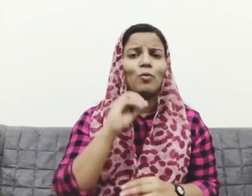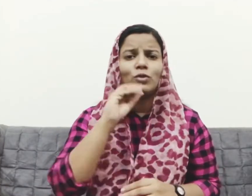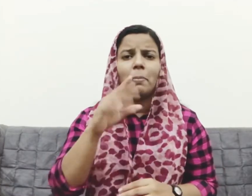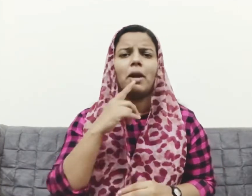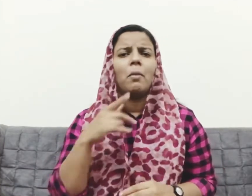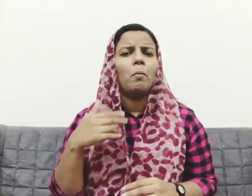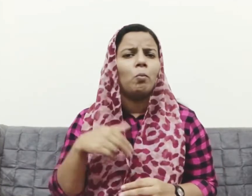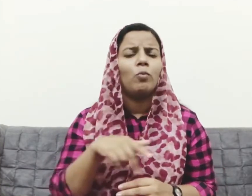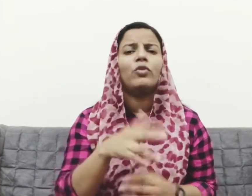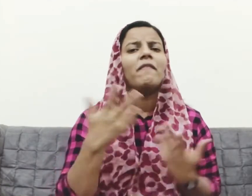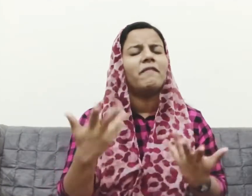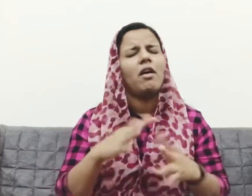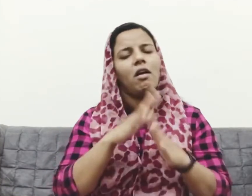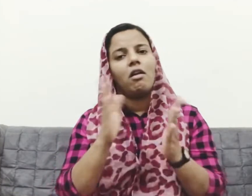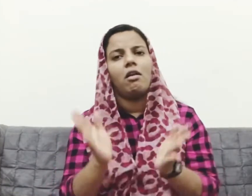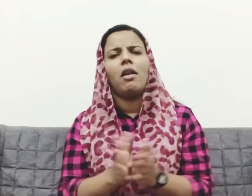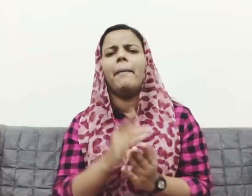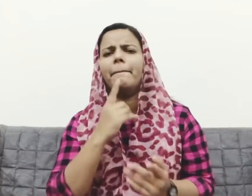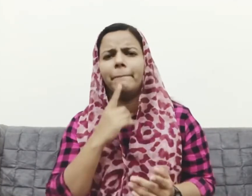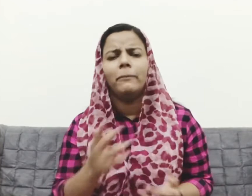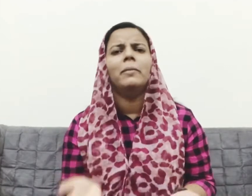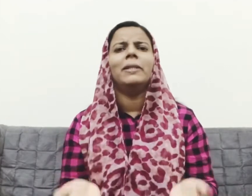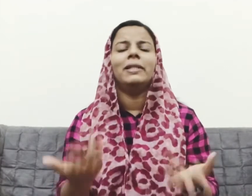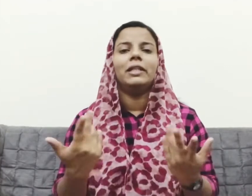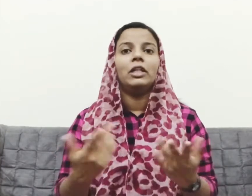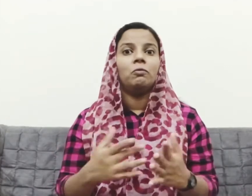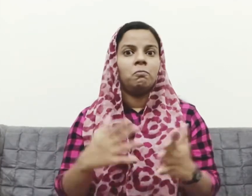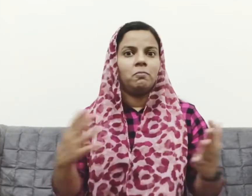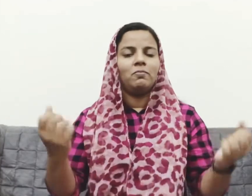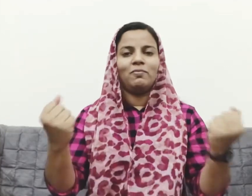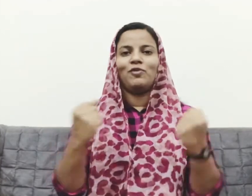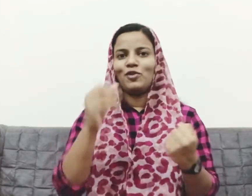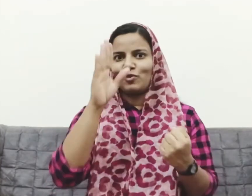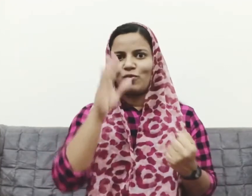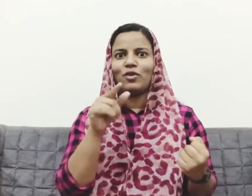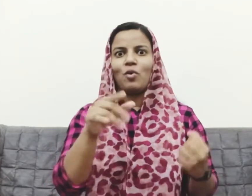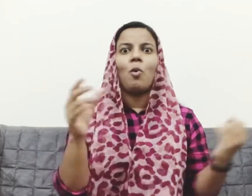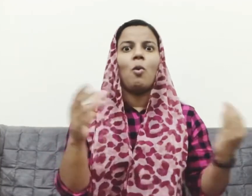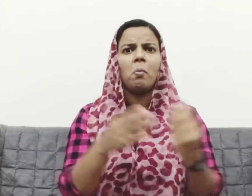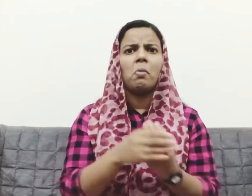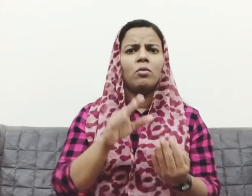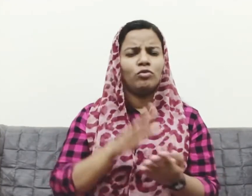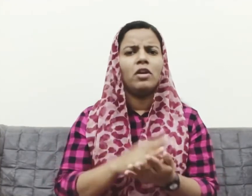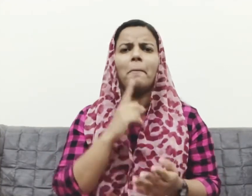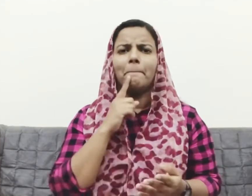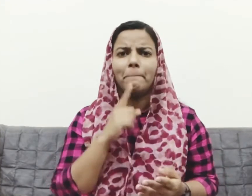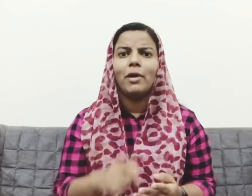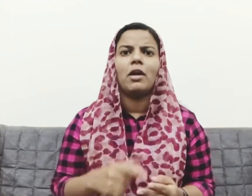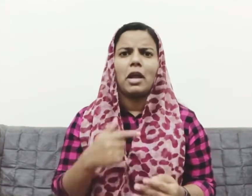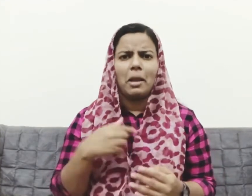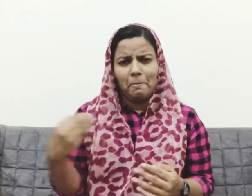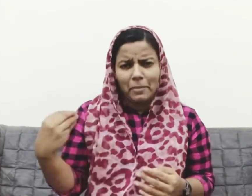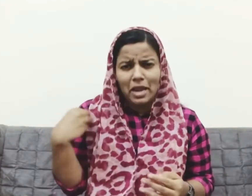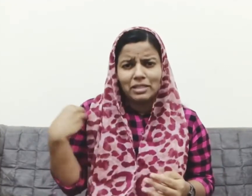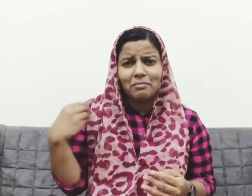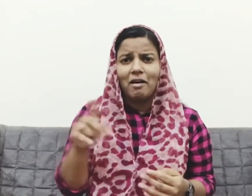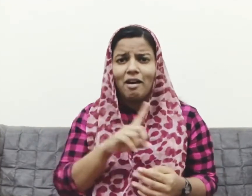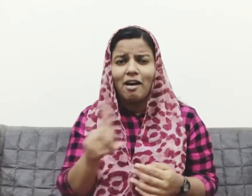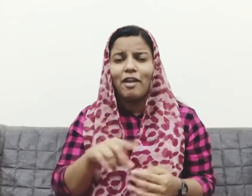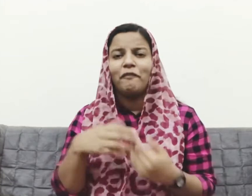നിങ്ങൾ പോകുന്നിടത്തൊക്കെ ഉറക്കെ പറഞ്ഞാട്ട്, ആമേൻ യഹോവ ഒരു മഹാവീരനെ പോലെ എന്നോട് കൂടെയുണ്ട്. അതുകൊണ്ട് ആമേൻ, എന്നെ ഉപദ്രവിക്കുന്നു ഇടറി വീഴും,